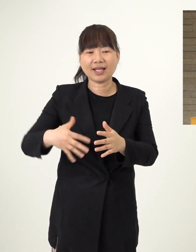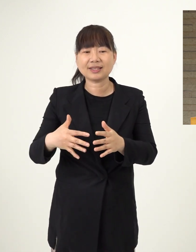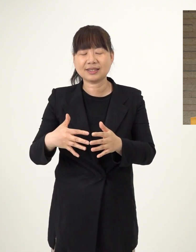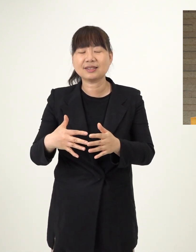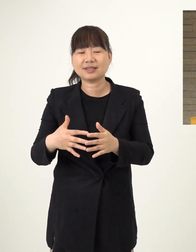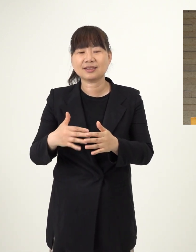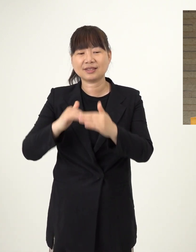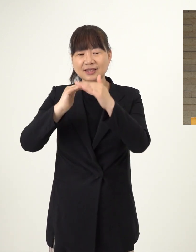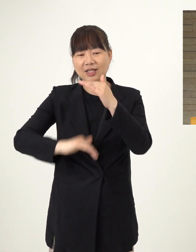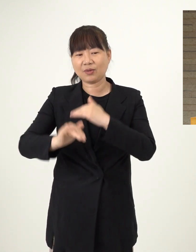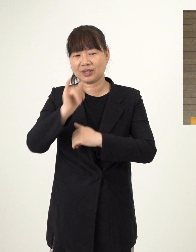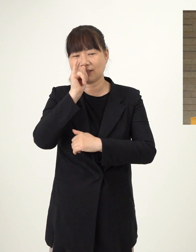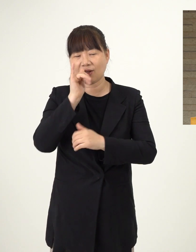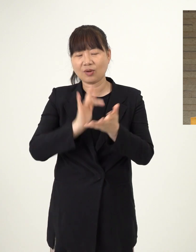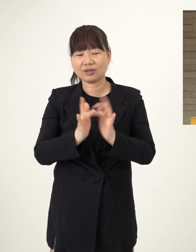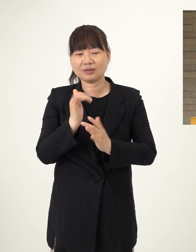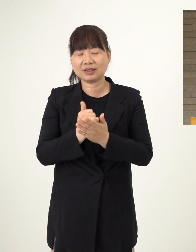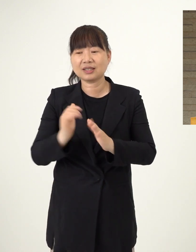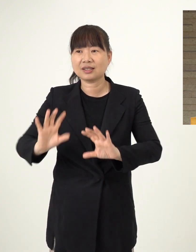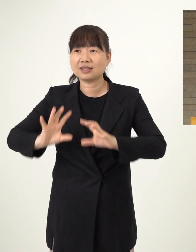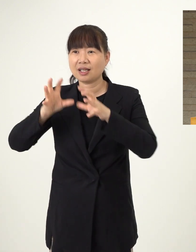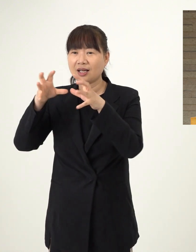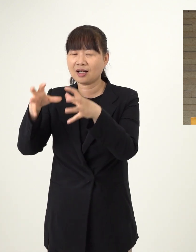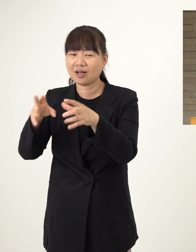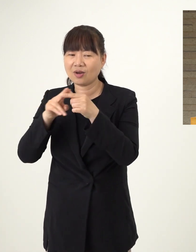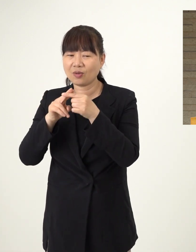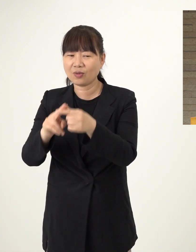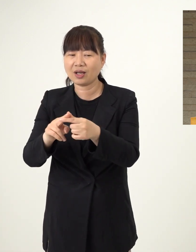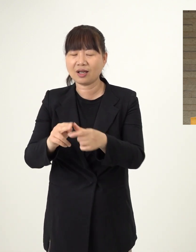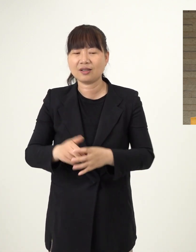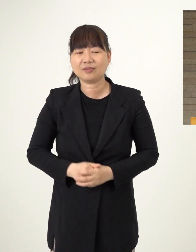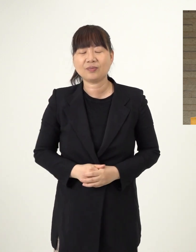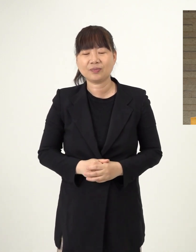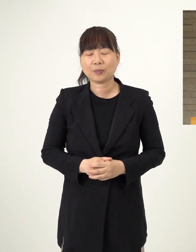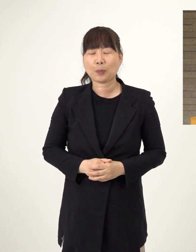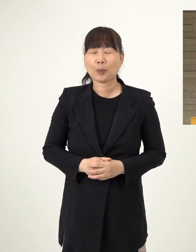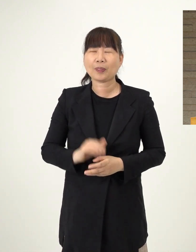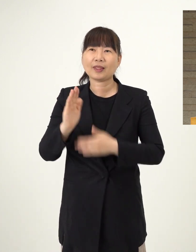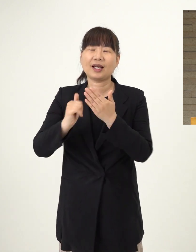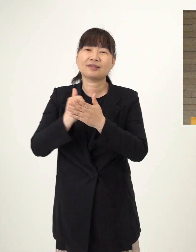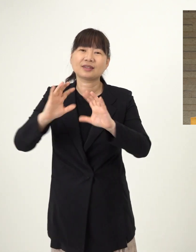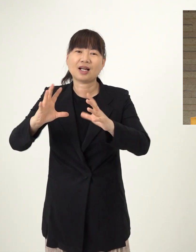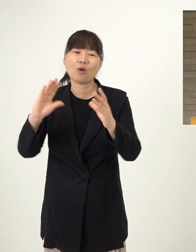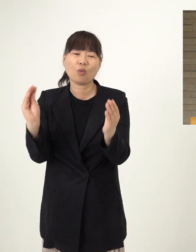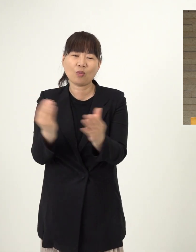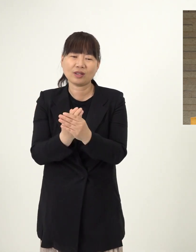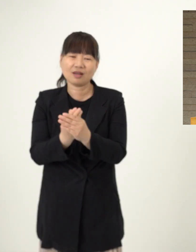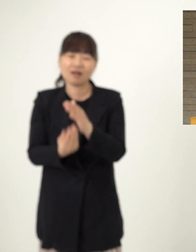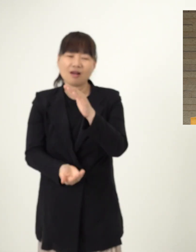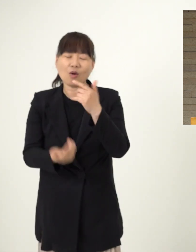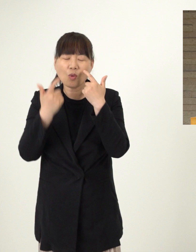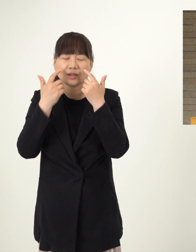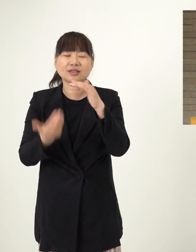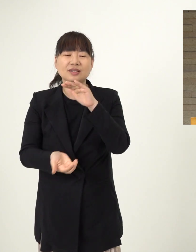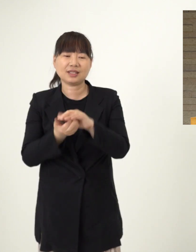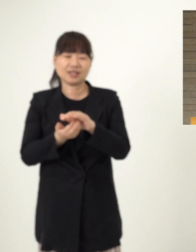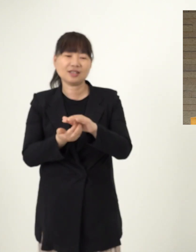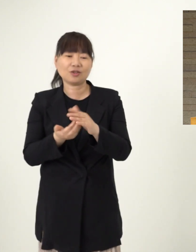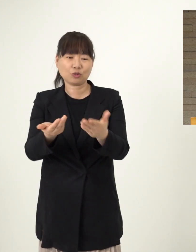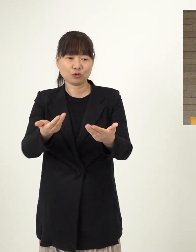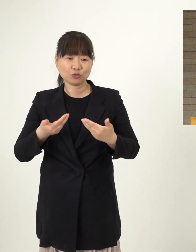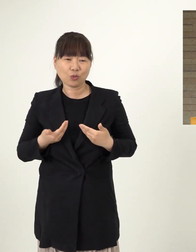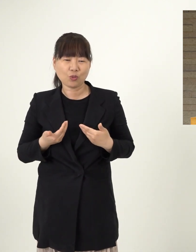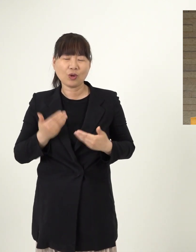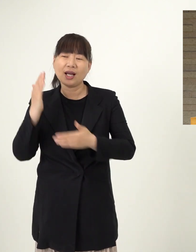있죠. 예수님이 그 나라 완성을 반드시 이루실 것이고 우리를